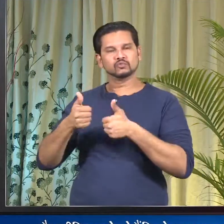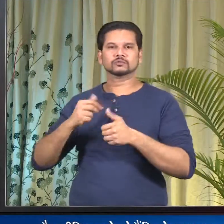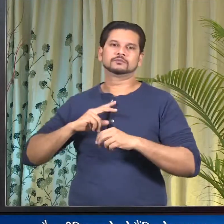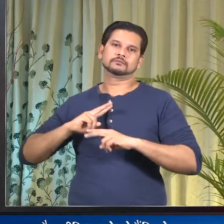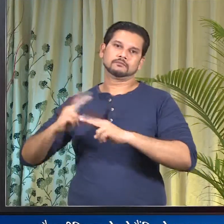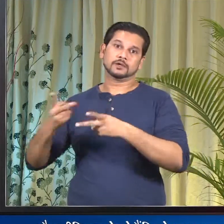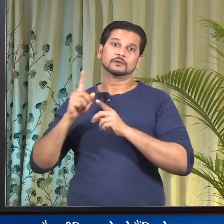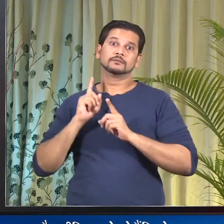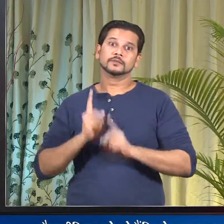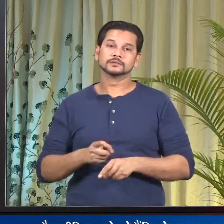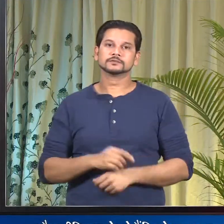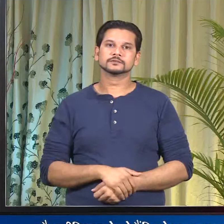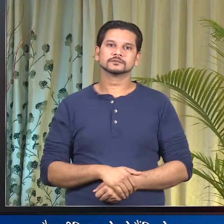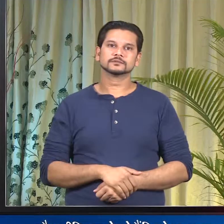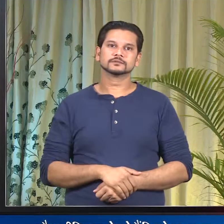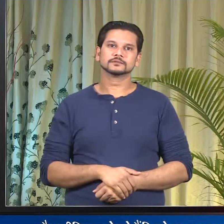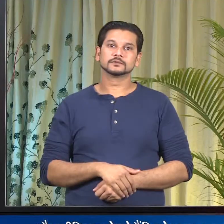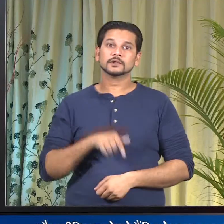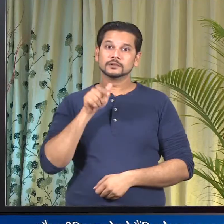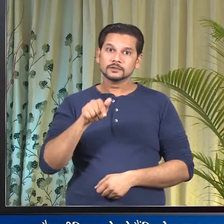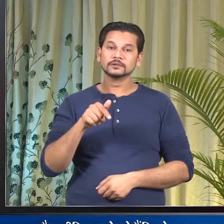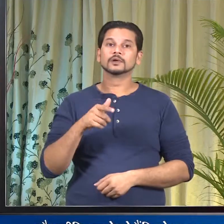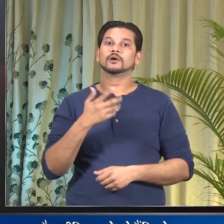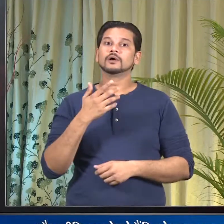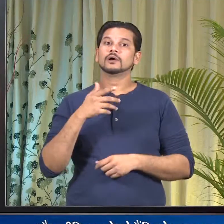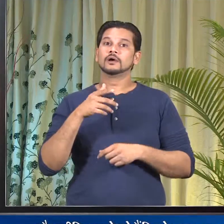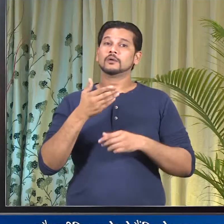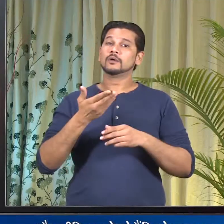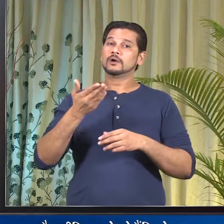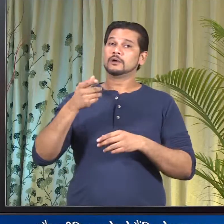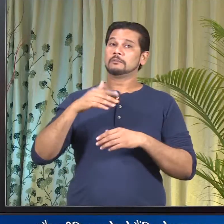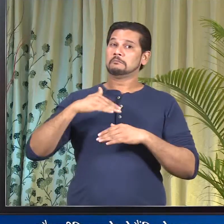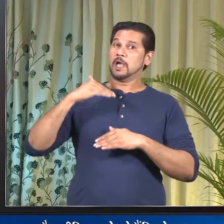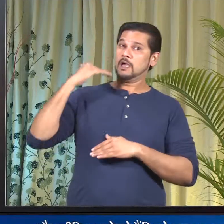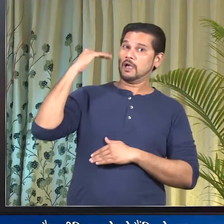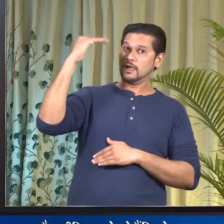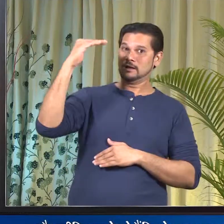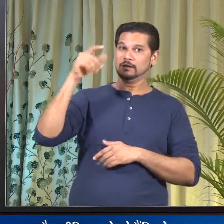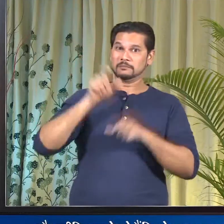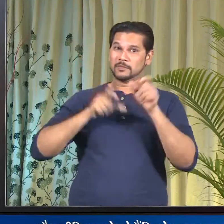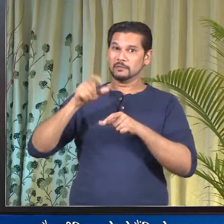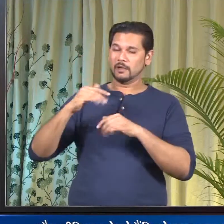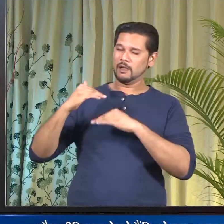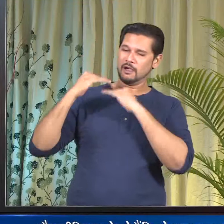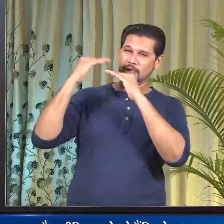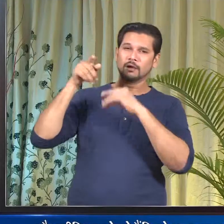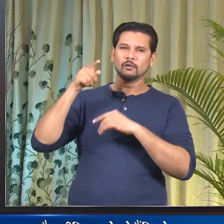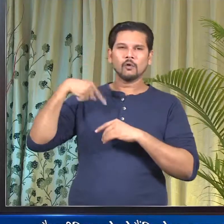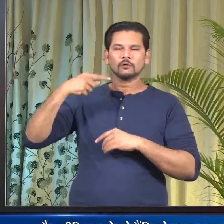और इसलिए हम देखते हैं कि जो महान पुरुष हुए, उन्होंने कभी भी टिट फोर टैट नहीं किया,